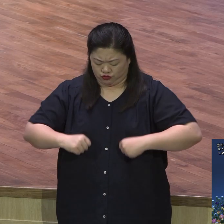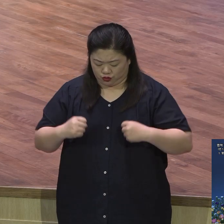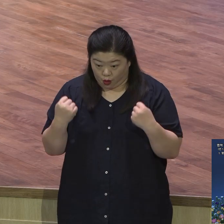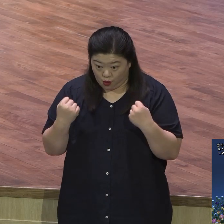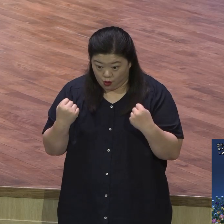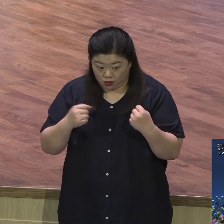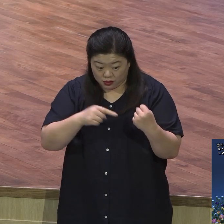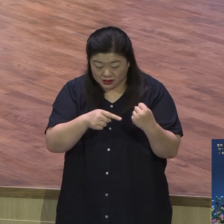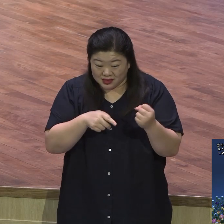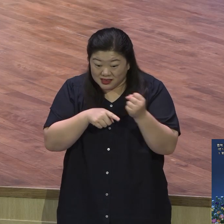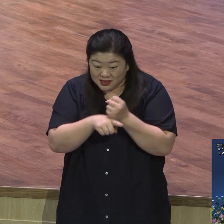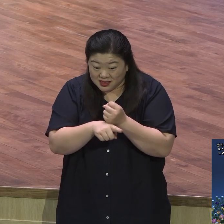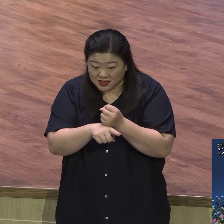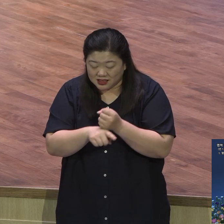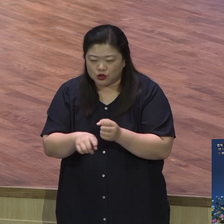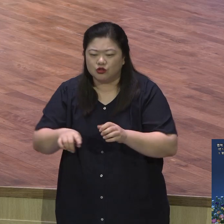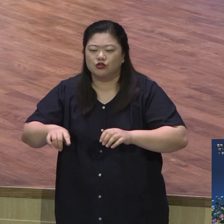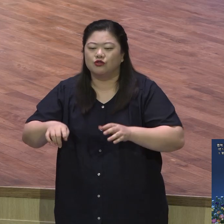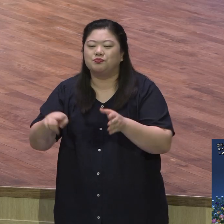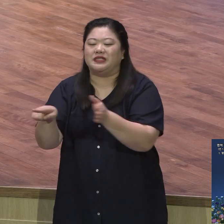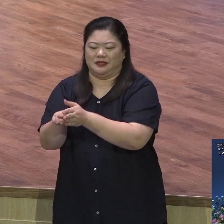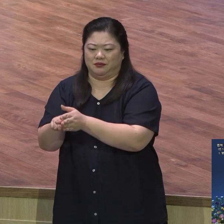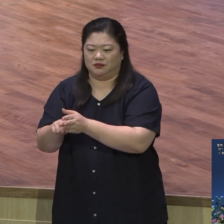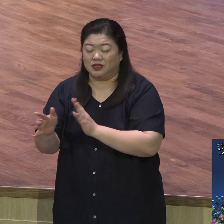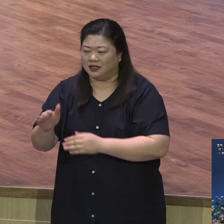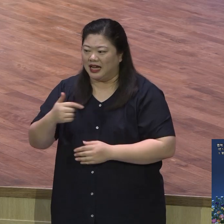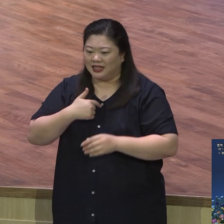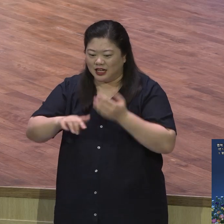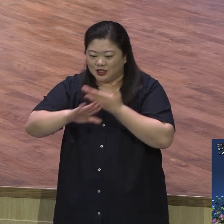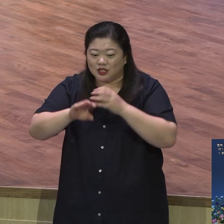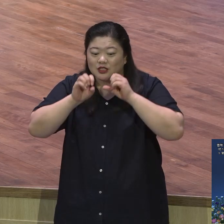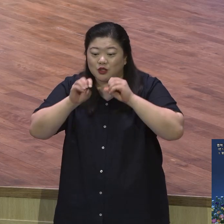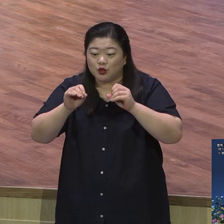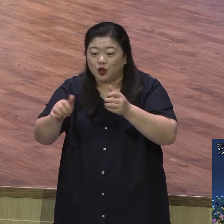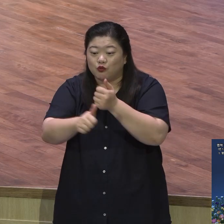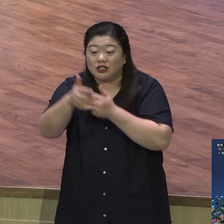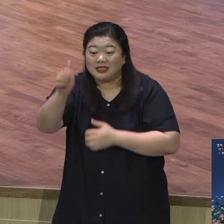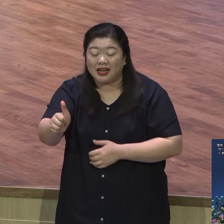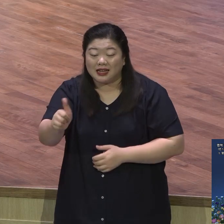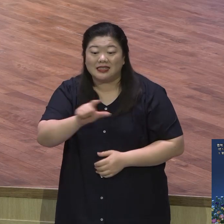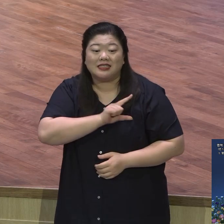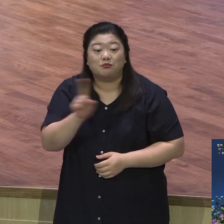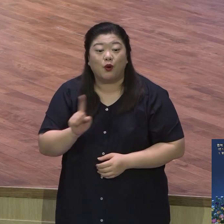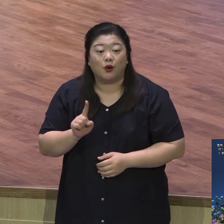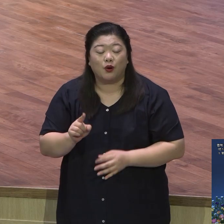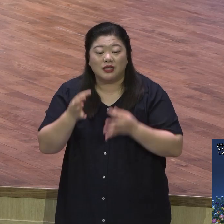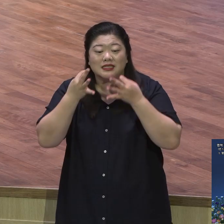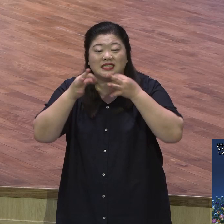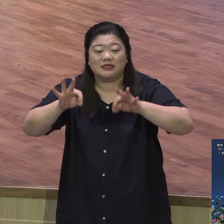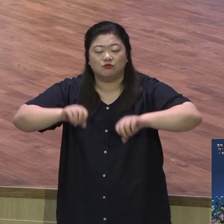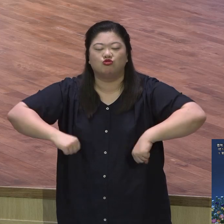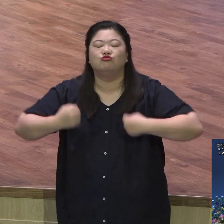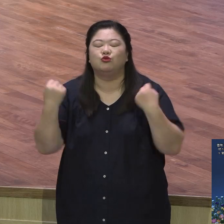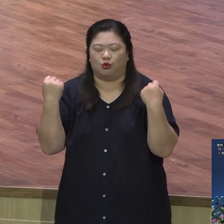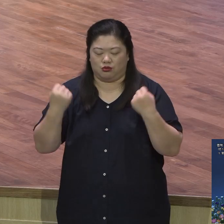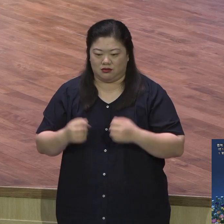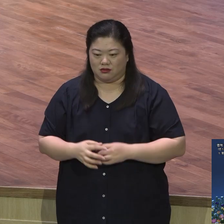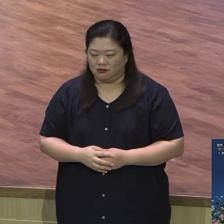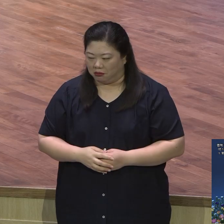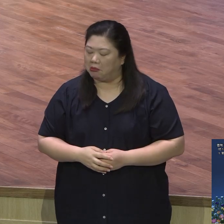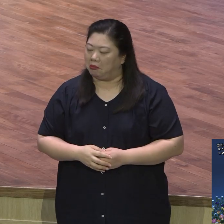우리 석유위원장이 이름이 순종이라 참 신기하대 순종한테 이름 바꾸라니까 순종으로